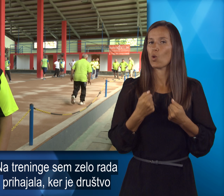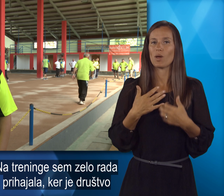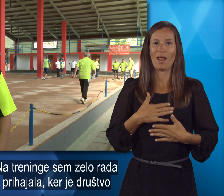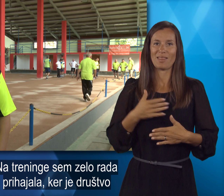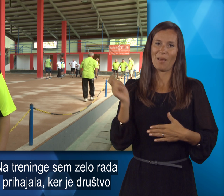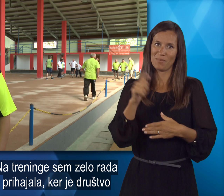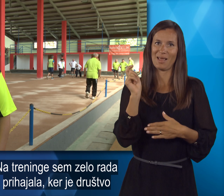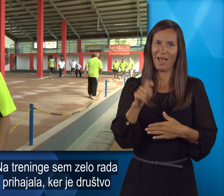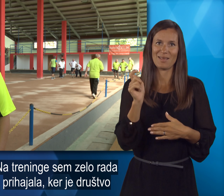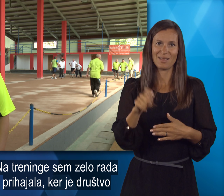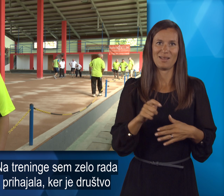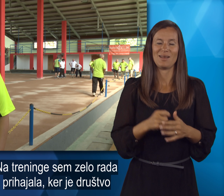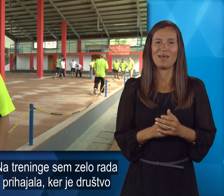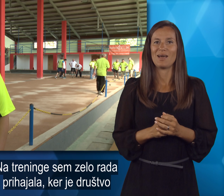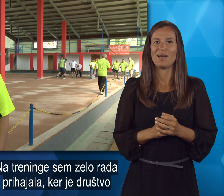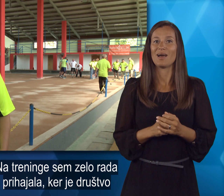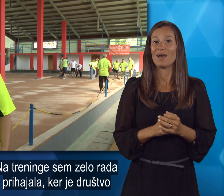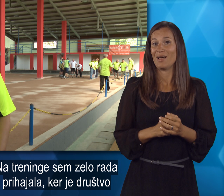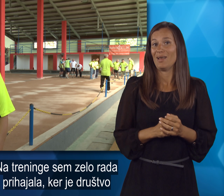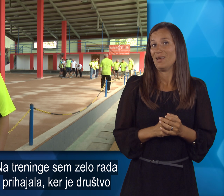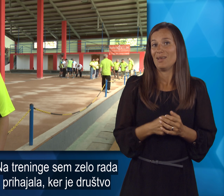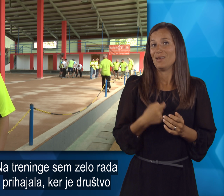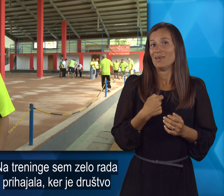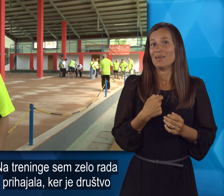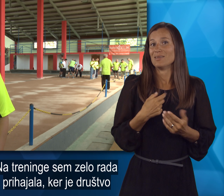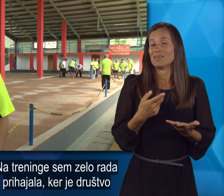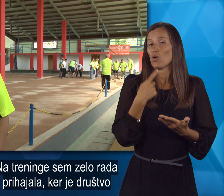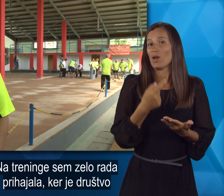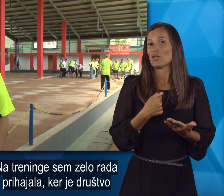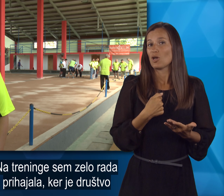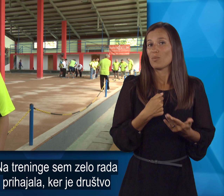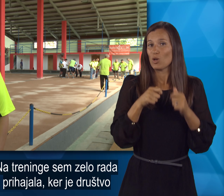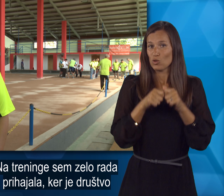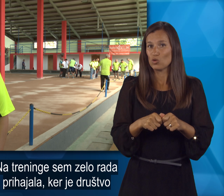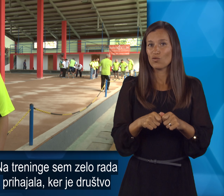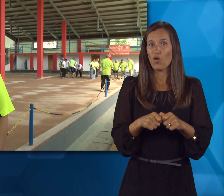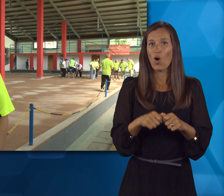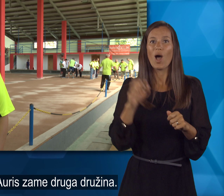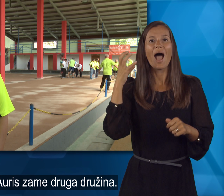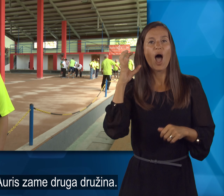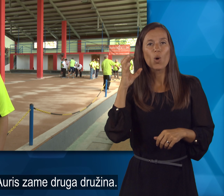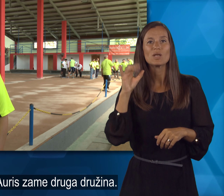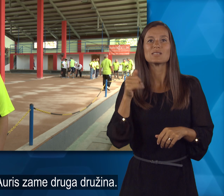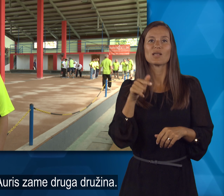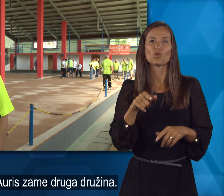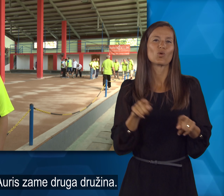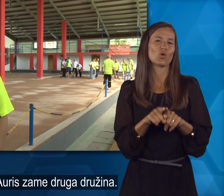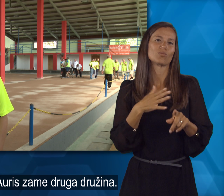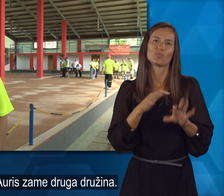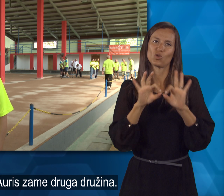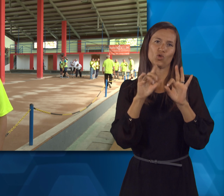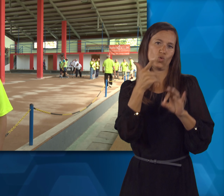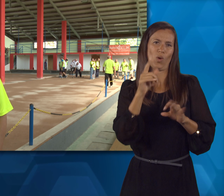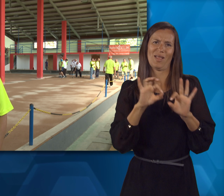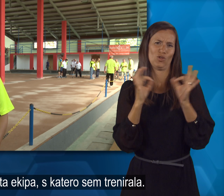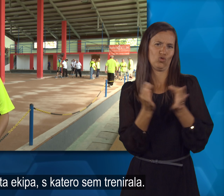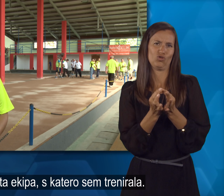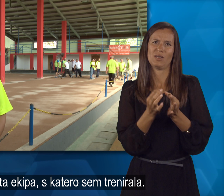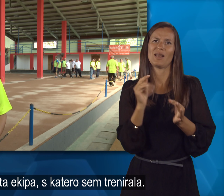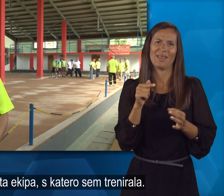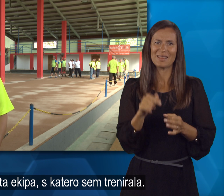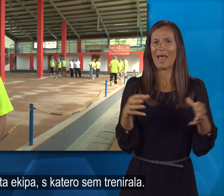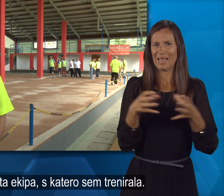rada prihajala, ker jaz bom tako rekla, društvo Auris je zame druga družina. In